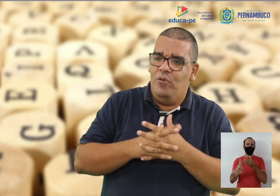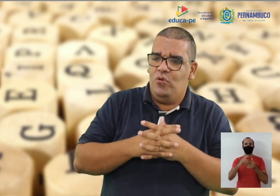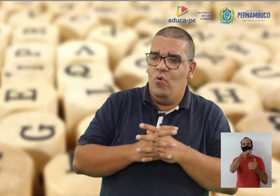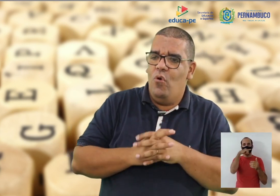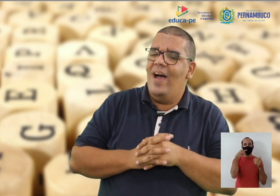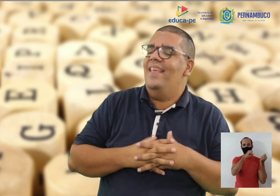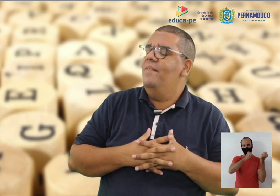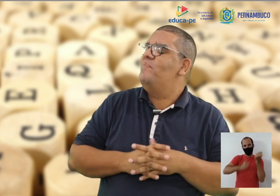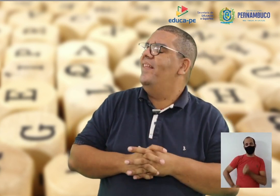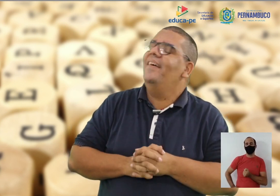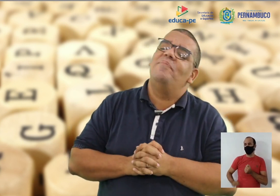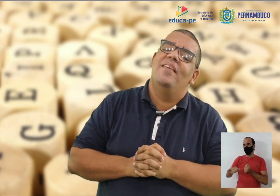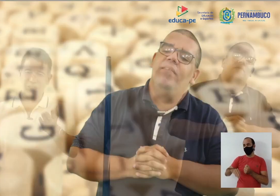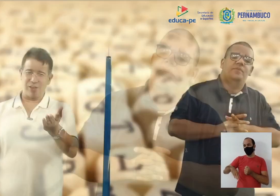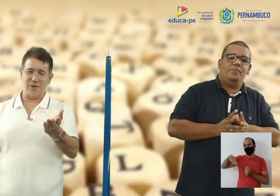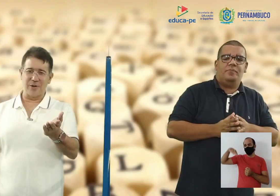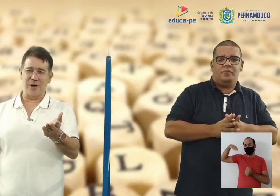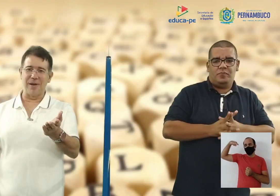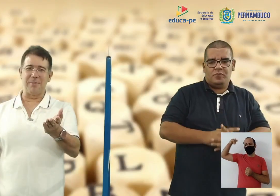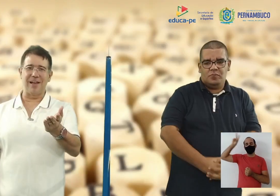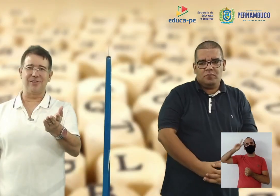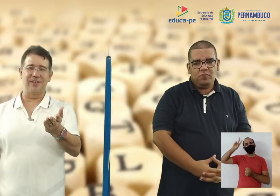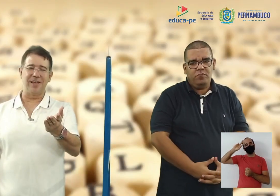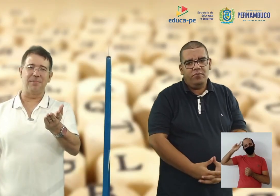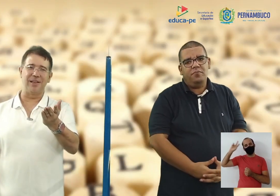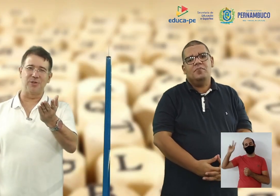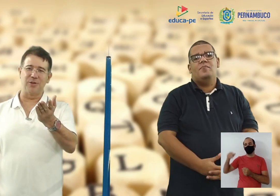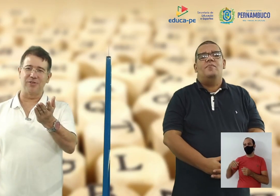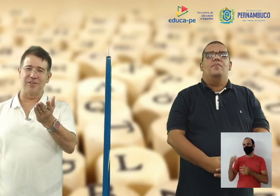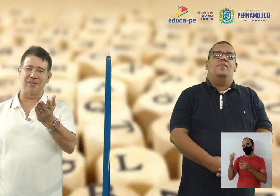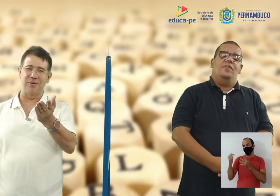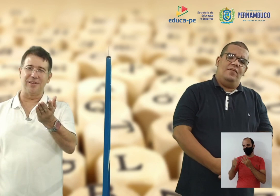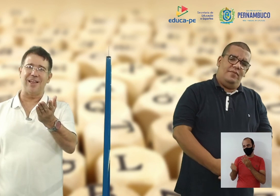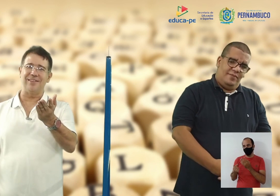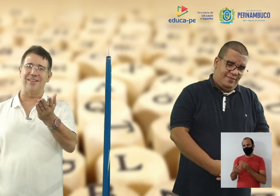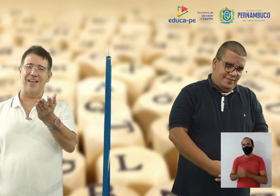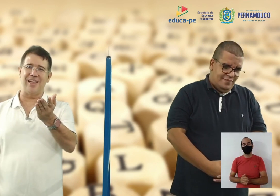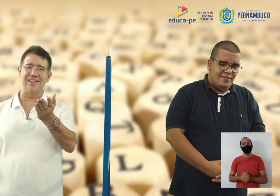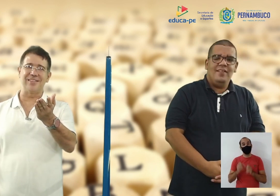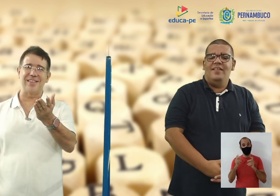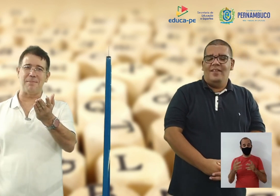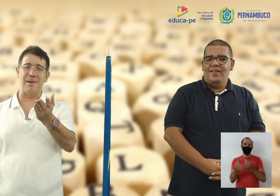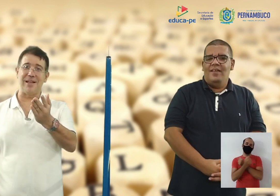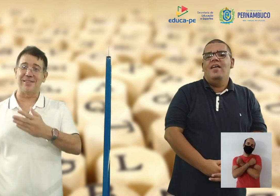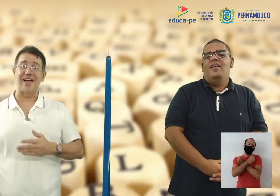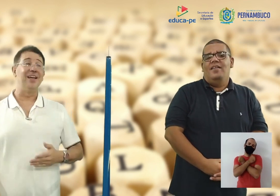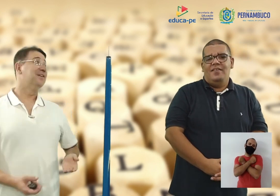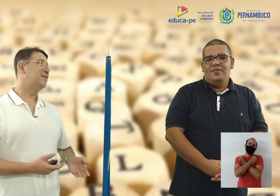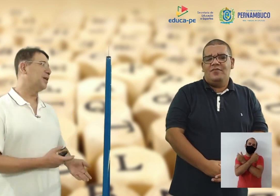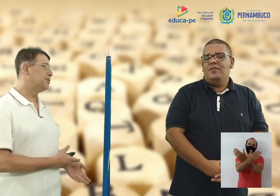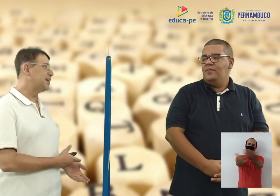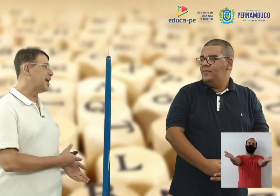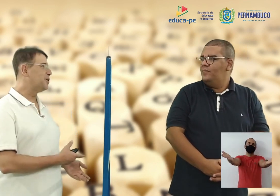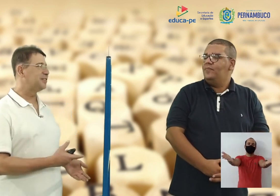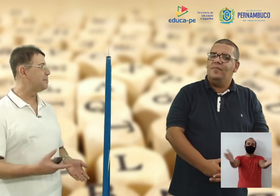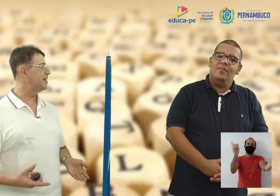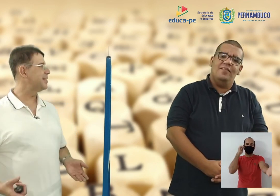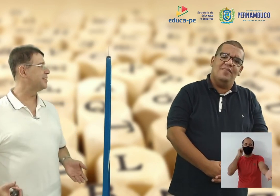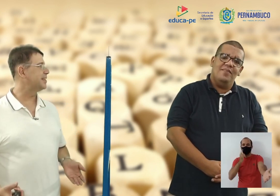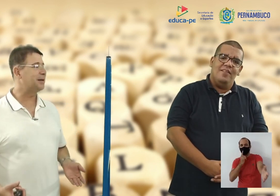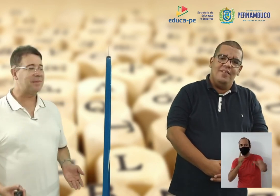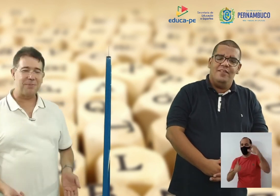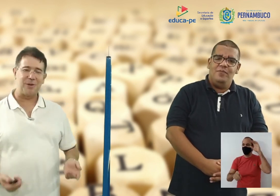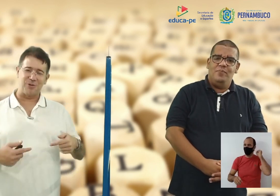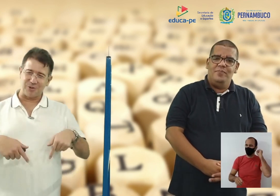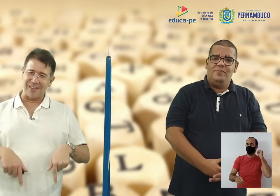senhor pontuou aí. E eu te deixo agora um abraço, né, para todos que são de Nazaré da Mata. Isso. Falo carinhosamente